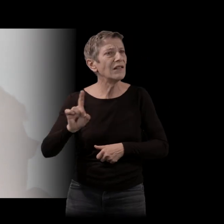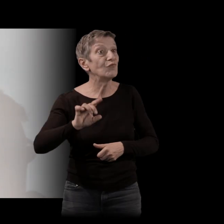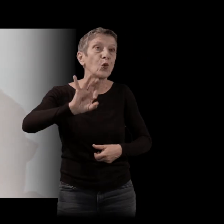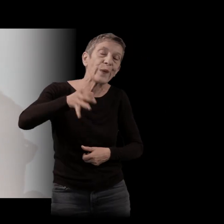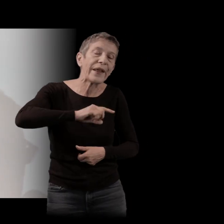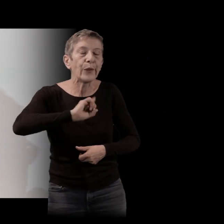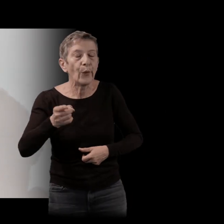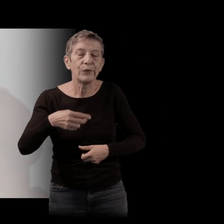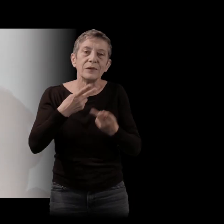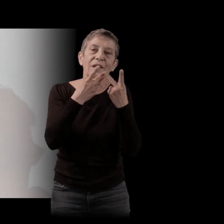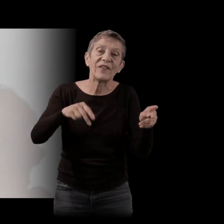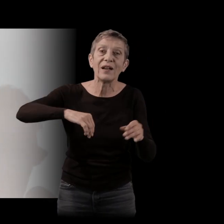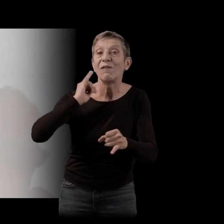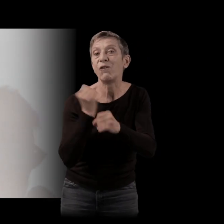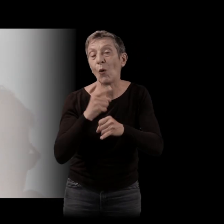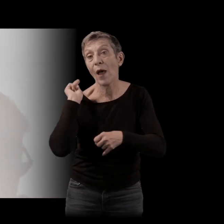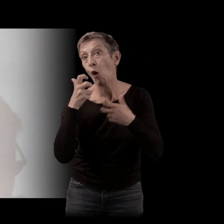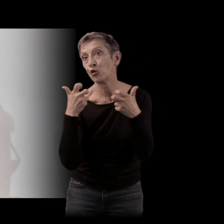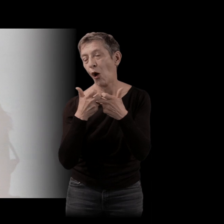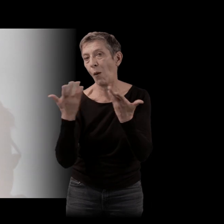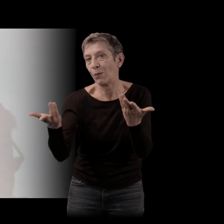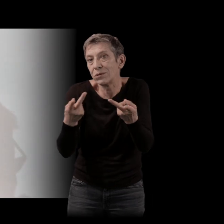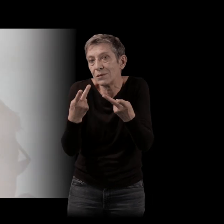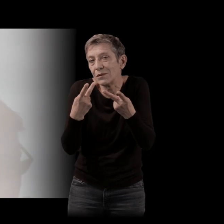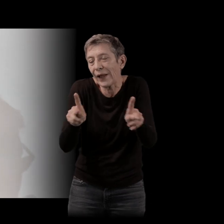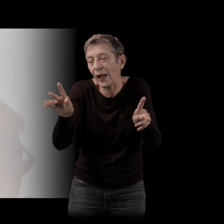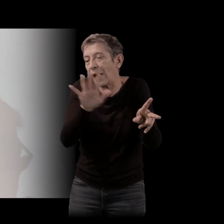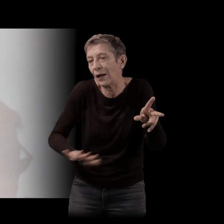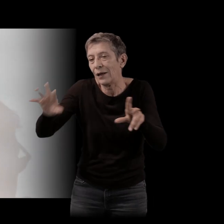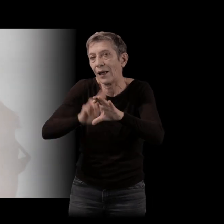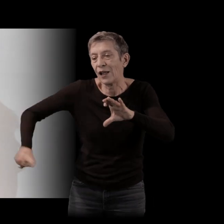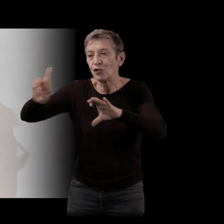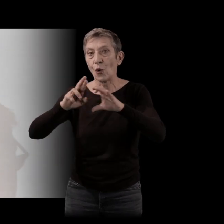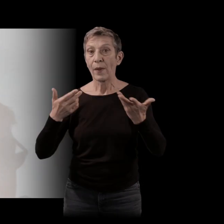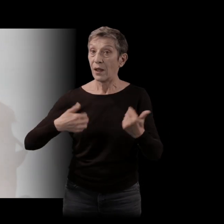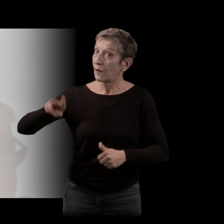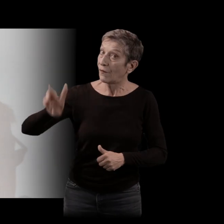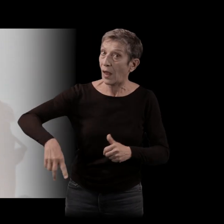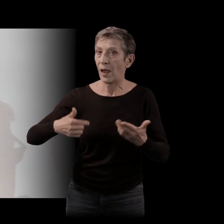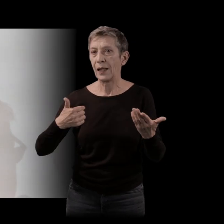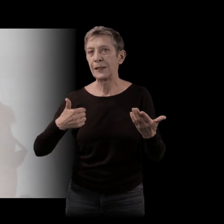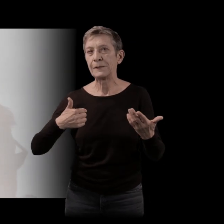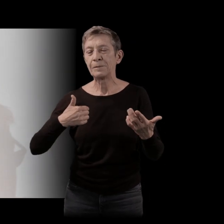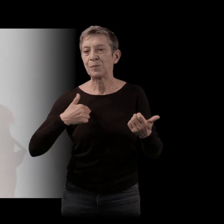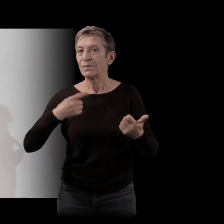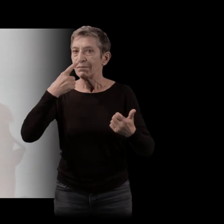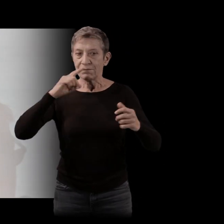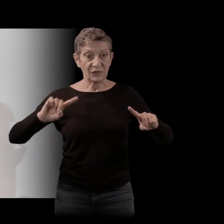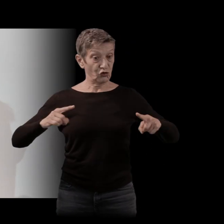à diverses villes et notamment à une. Mais je tiens vraiment au fait que les géographies soient à la fois